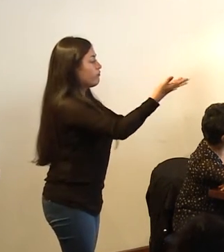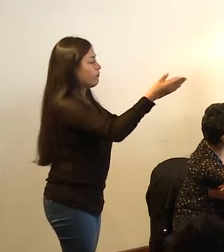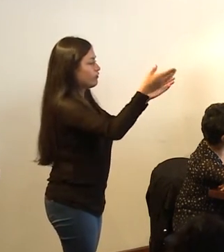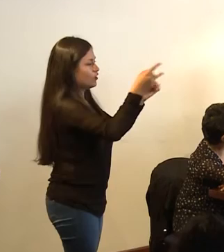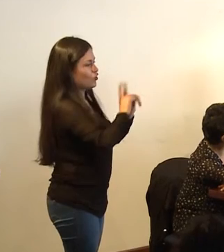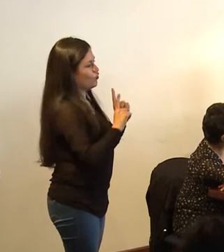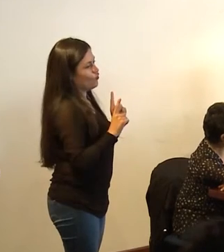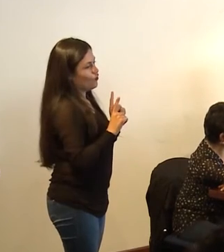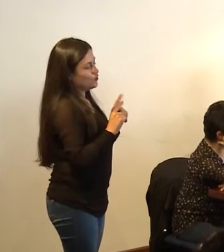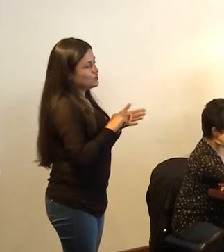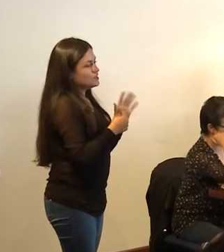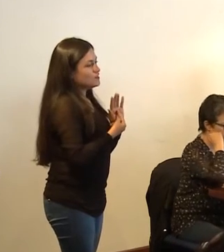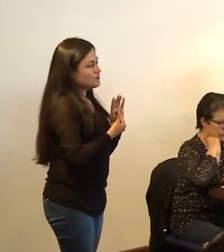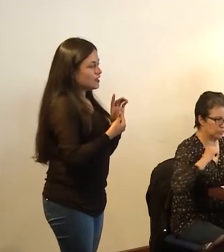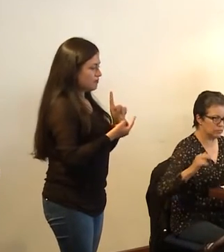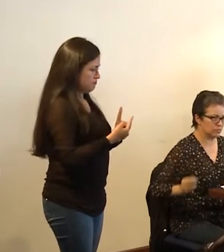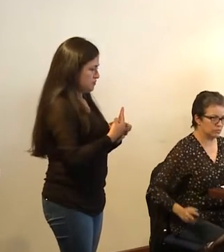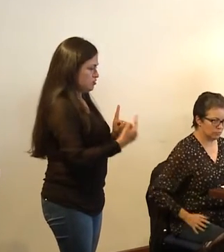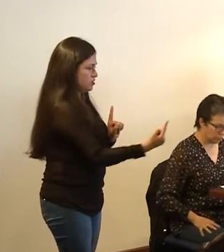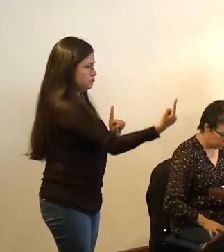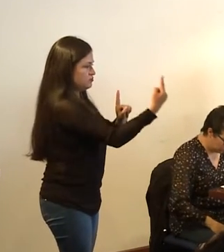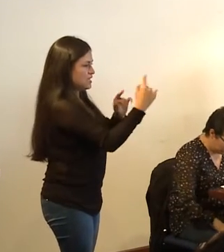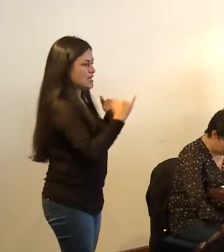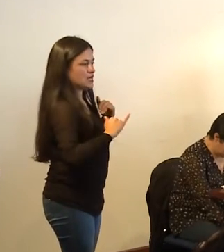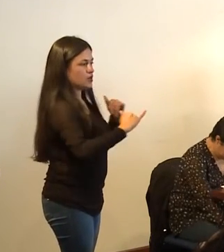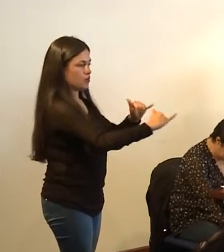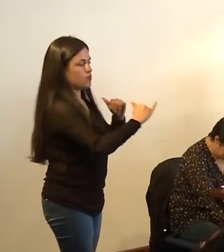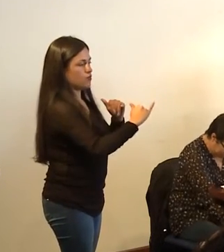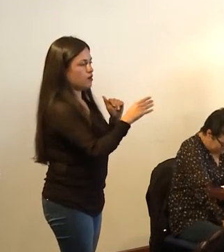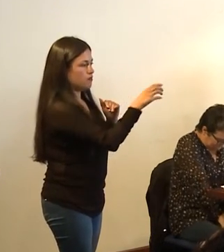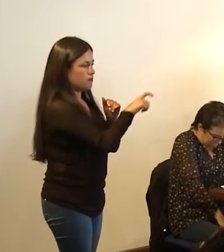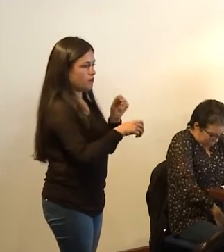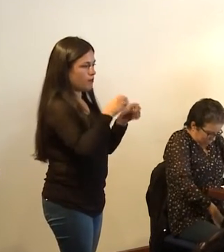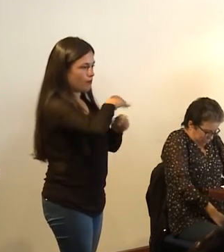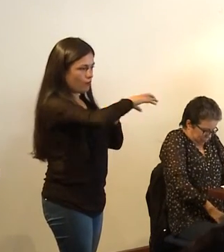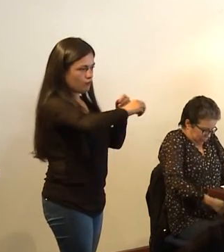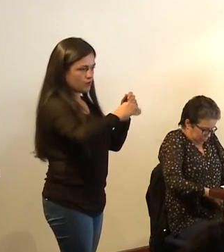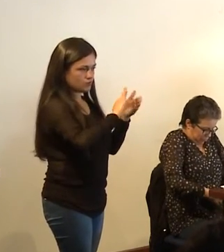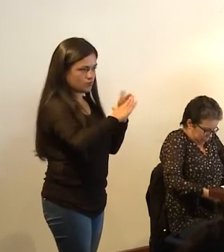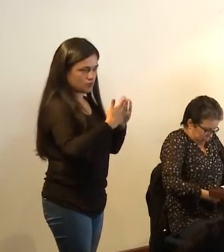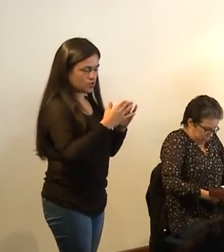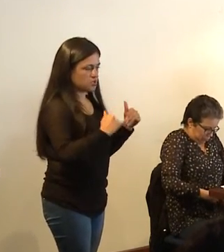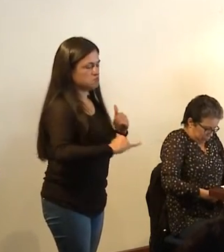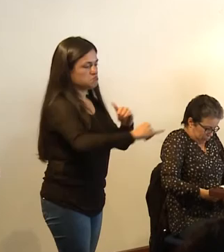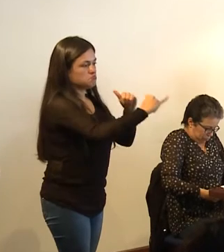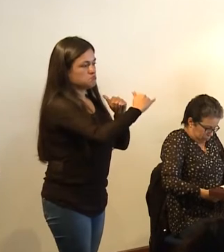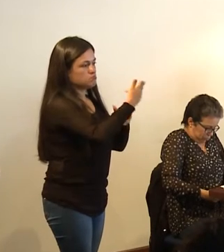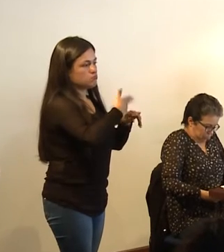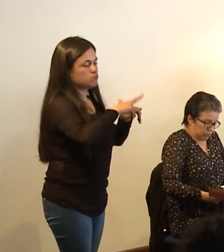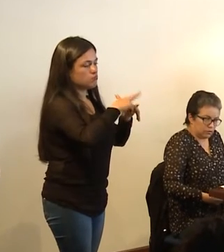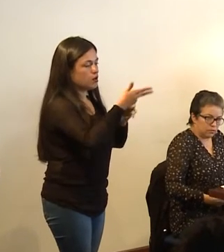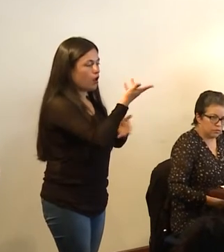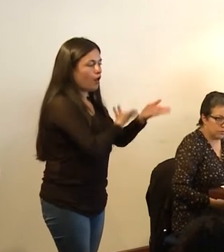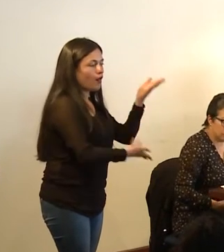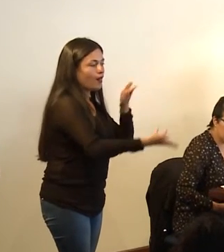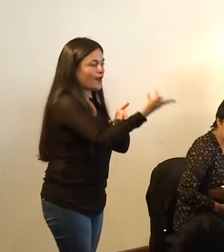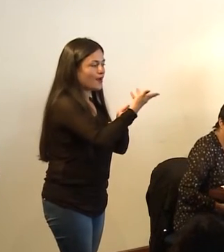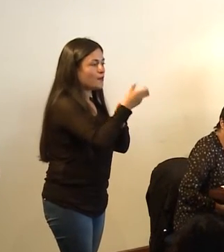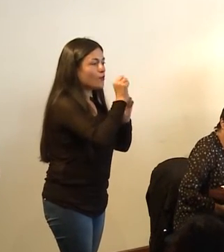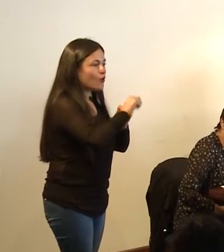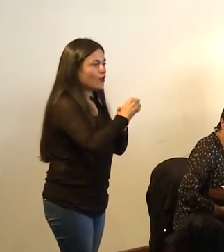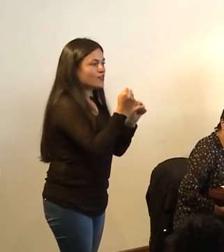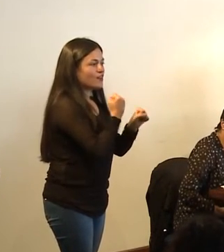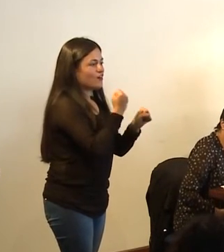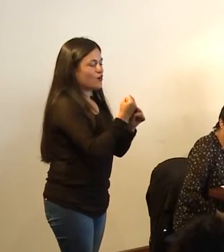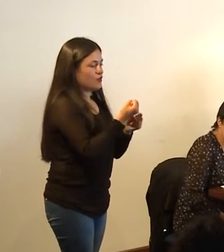interacción contribuir a que surjan y se afiancen estos sentidos que estamos aquí proponiendo de lo comunitario